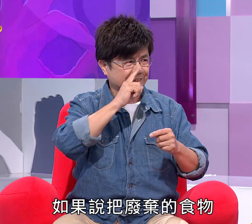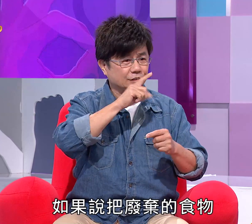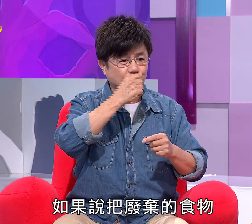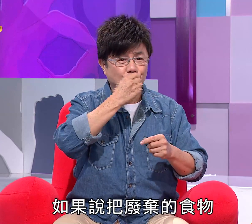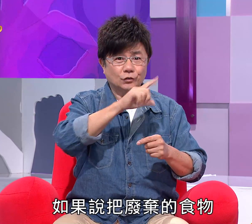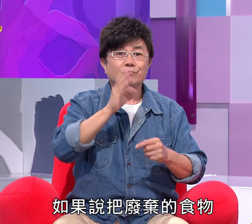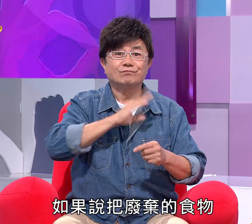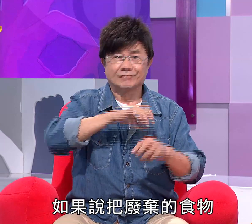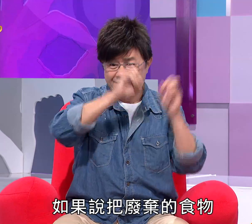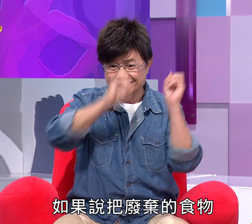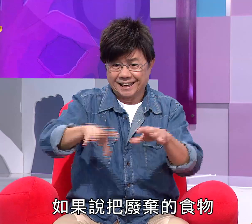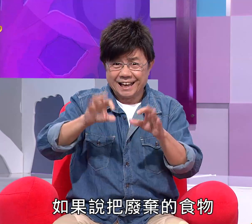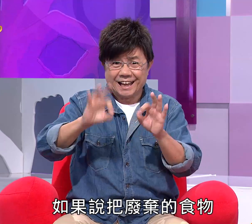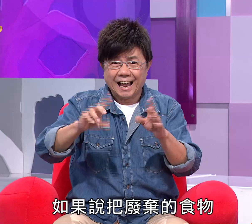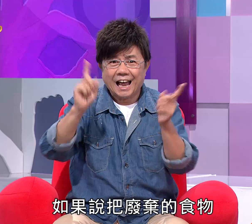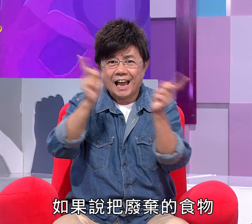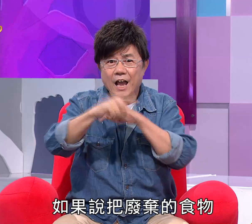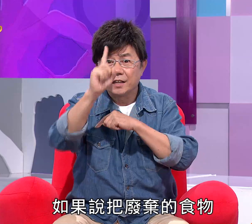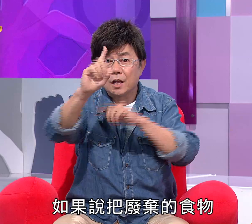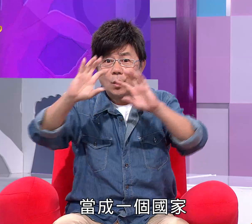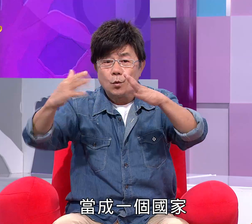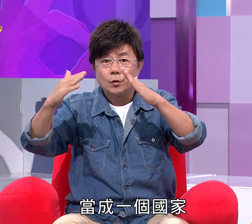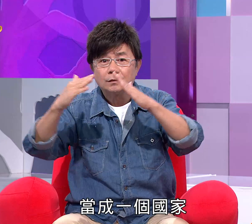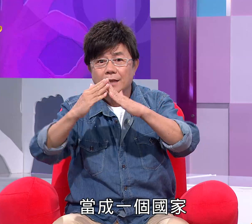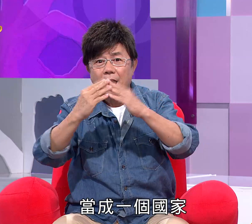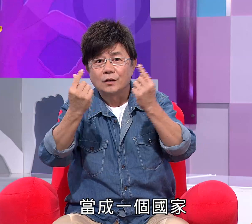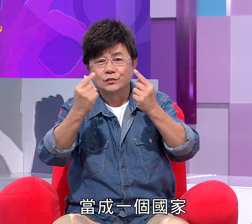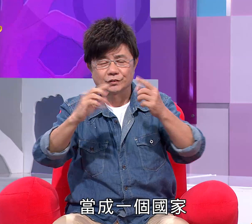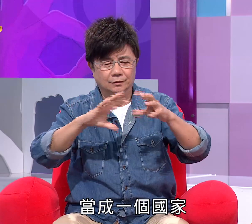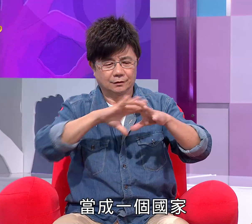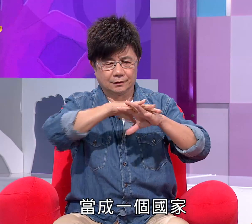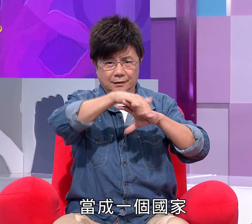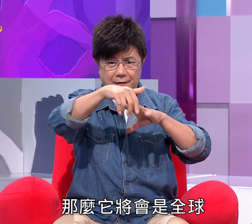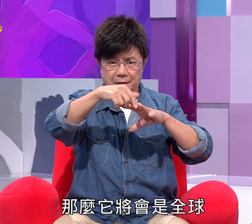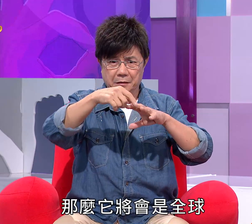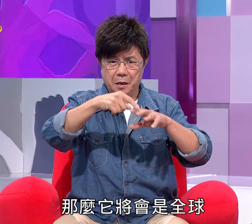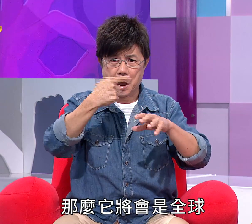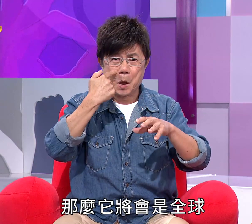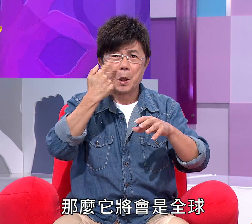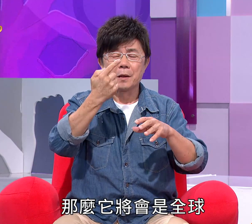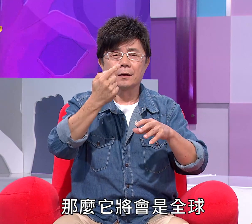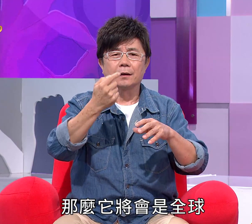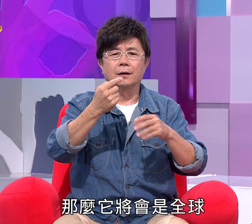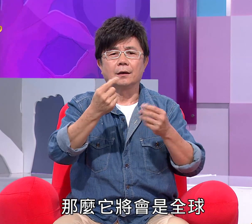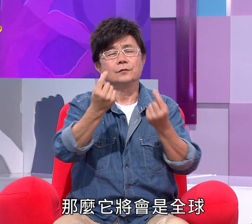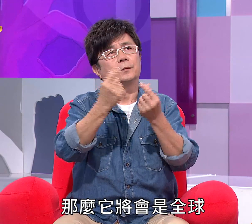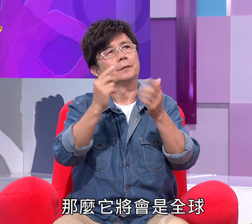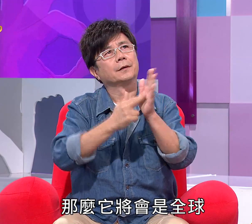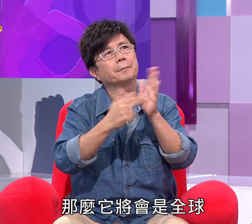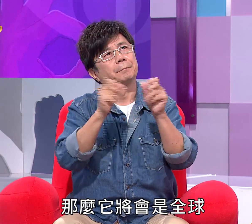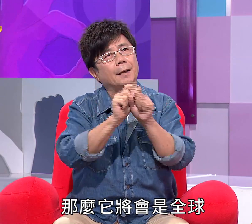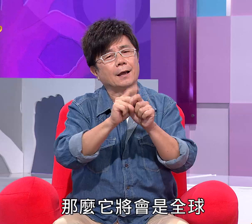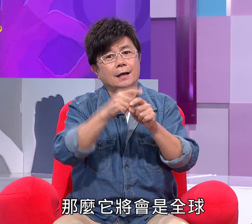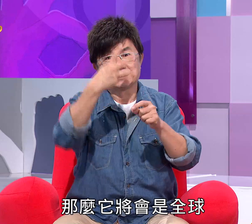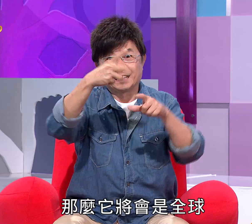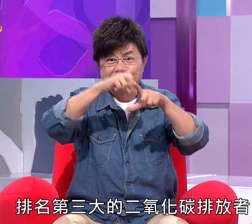把废弃的食物啊当成一个国家，那么它将会是全球排